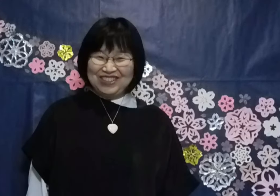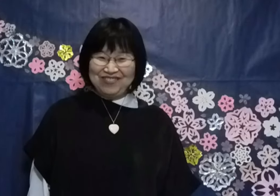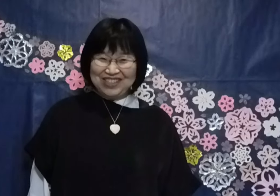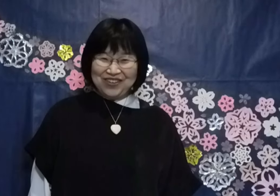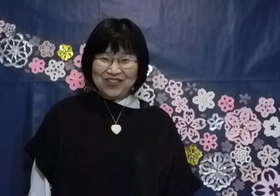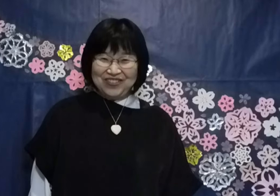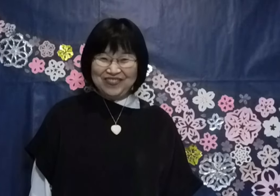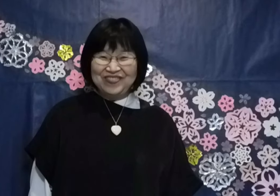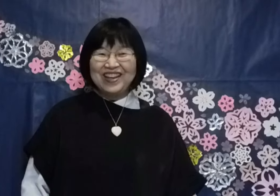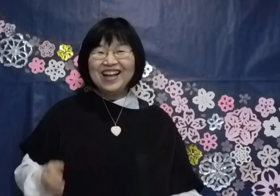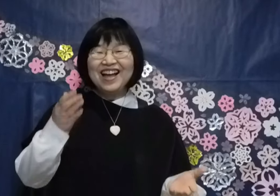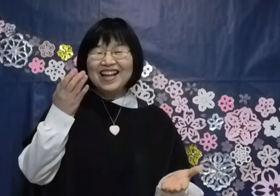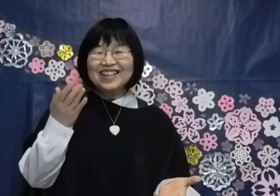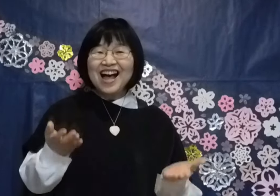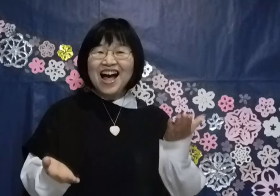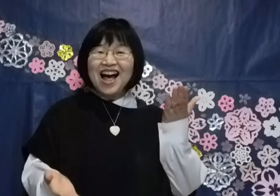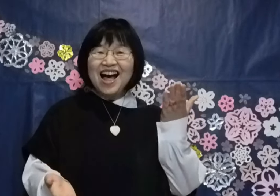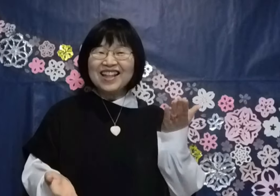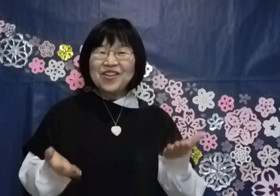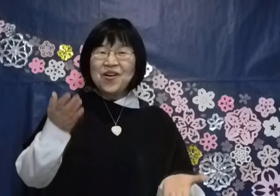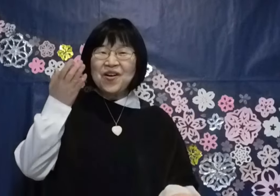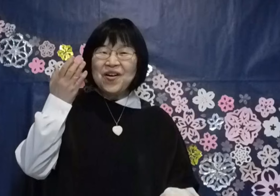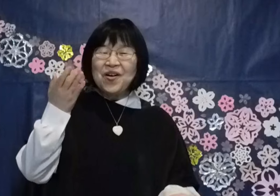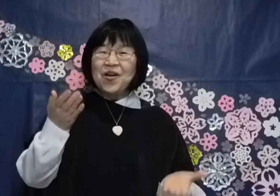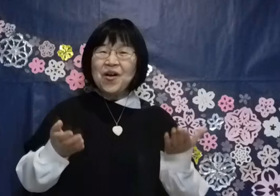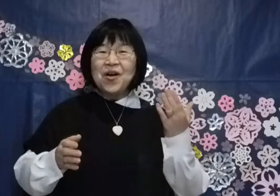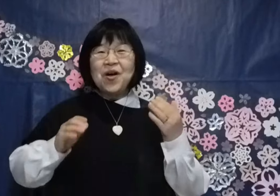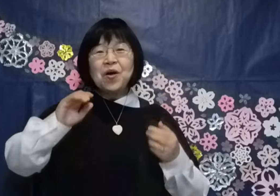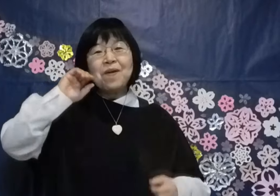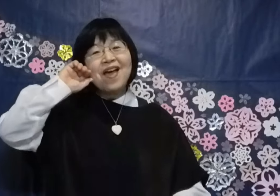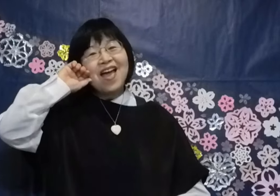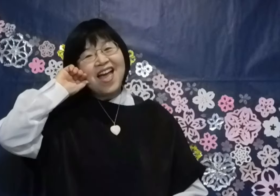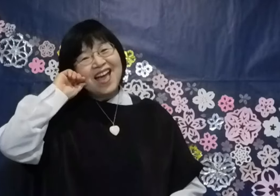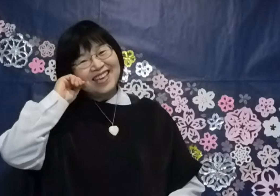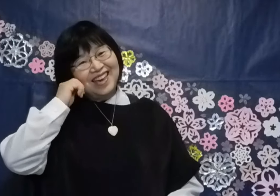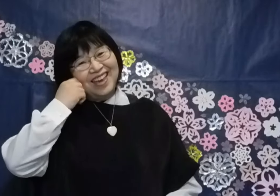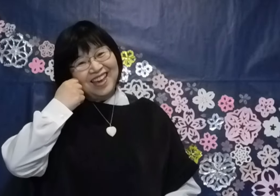手話をしましょう。例うべき、